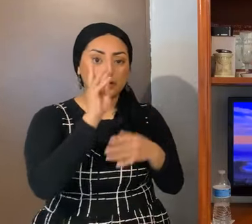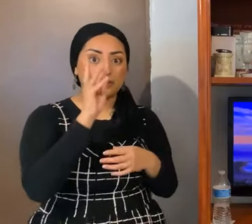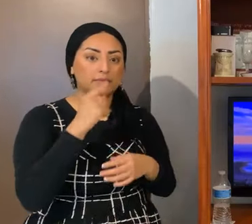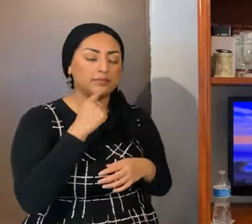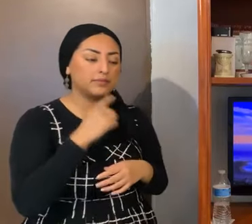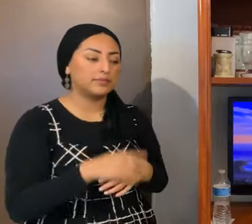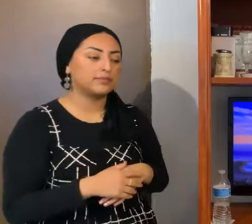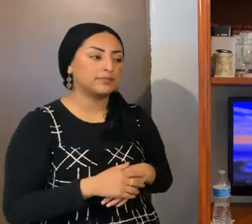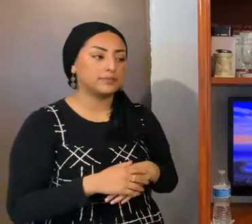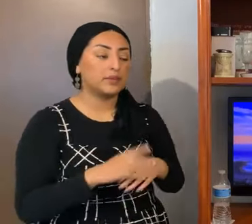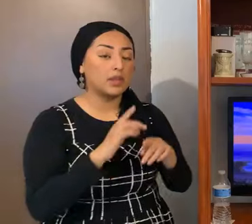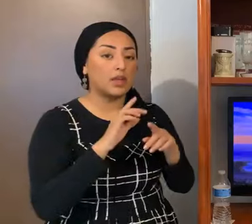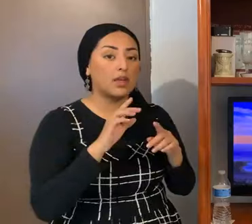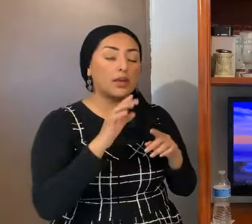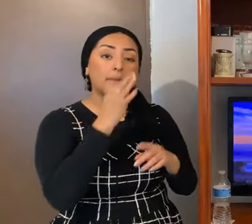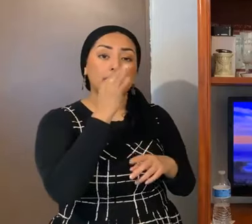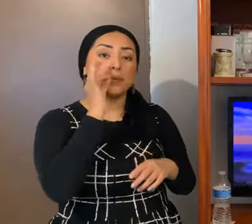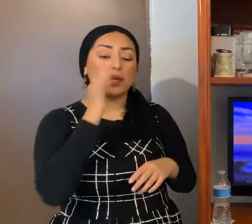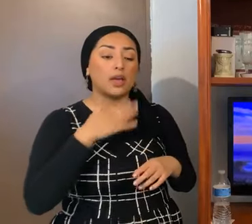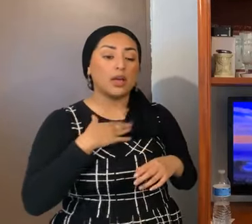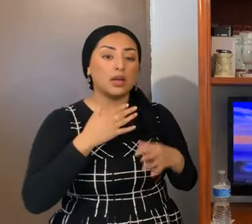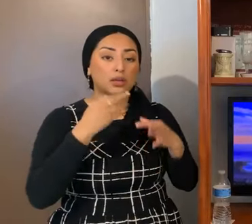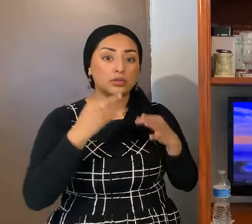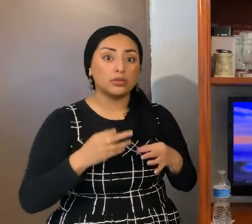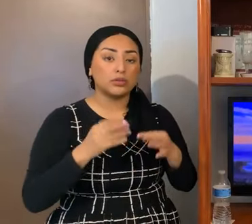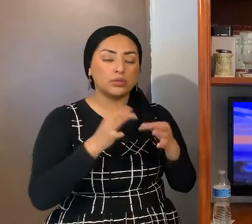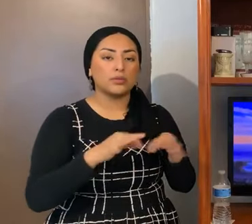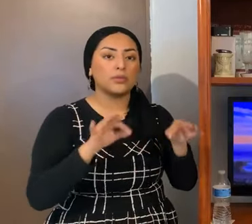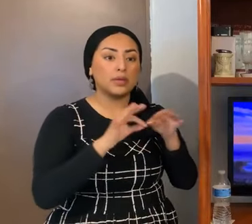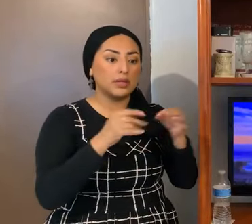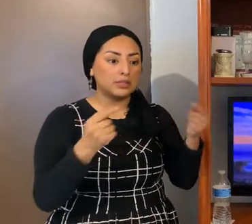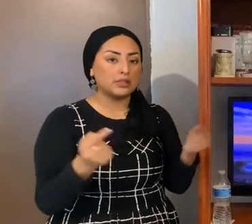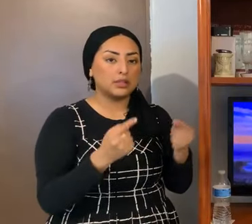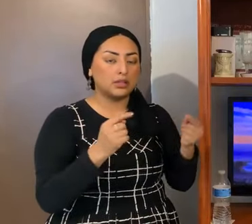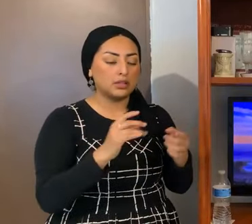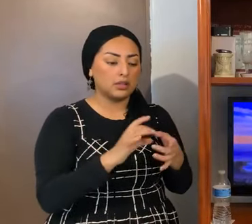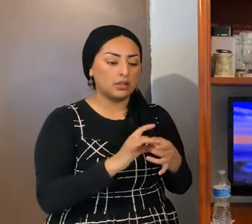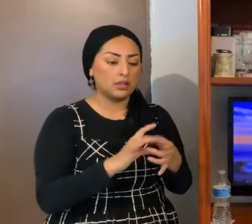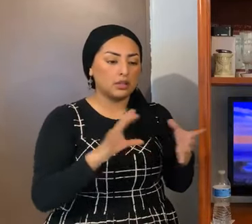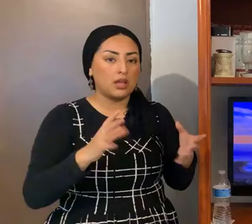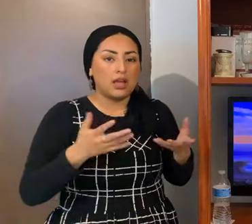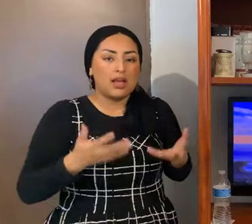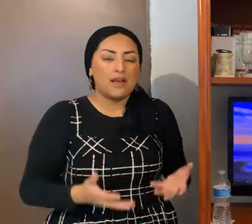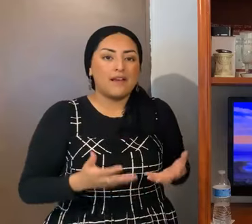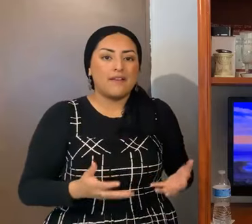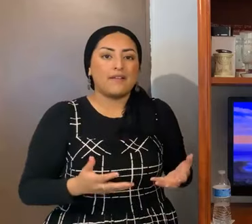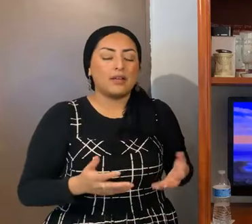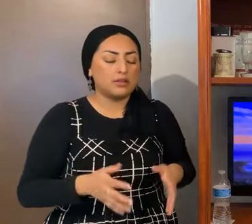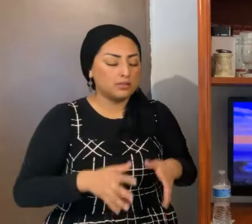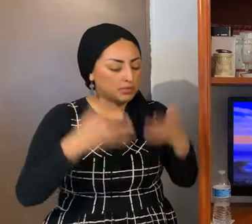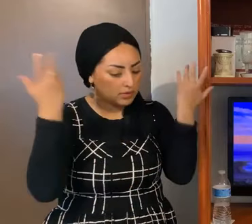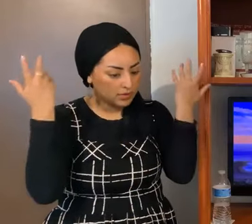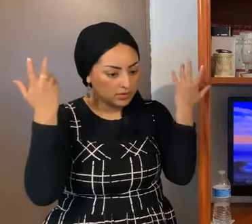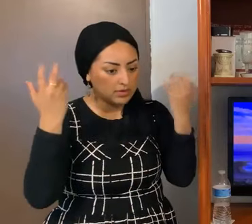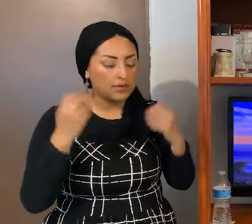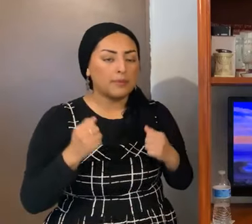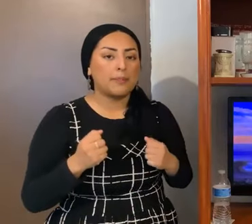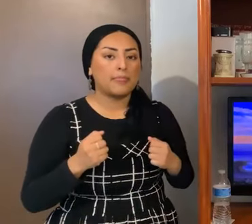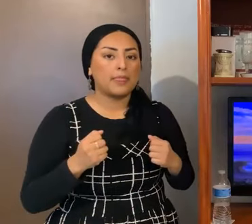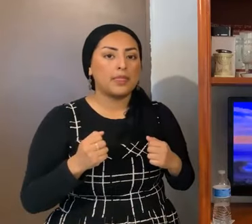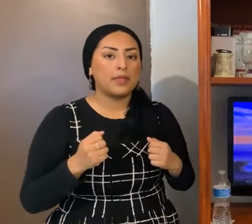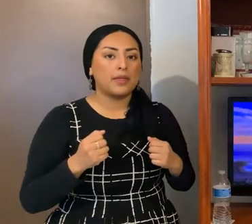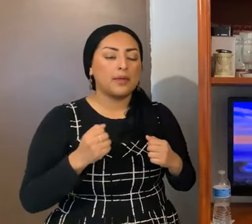6. ¿No es más bien el ayuno que yo escogí desatar las ligaduras de impiedad, soltar las cargas de opresión y dejar ir libres a los quebrantados